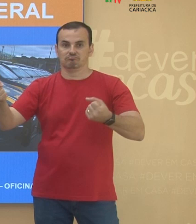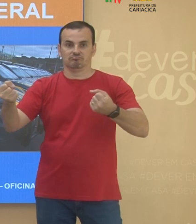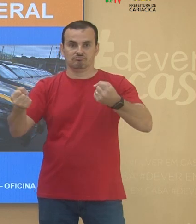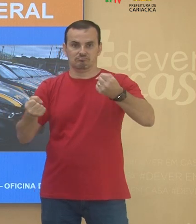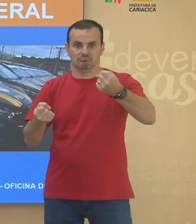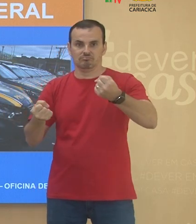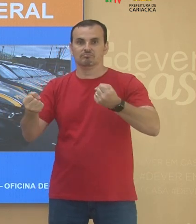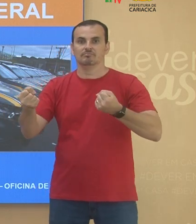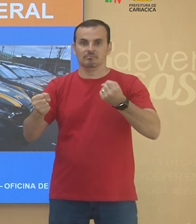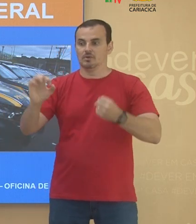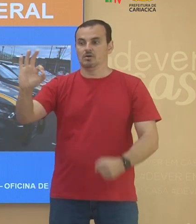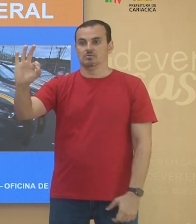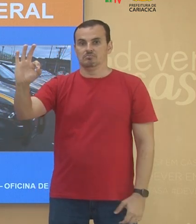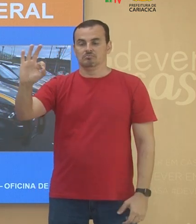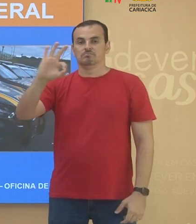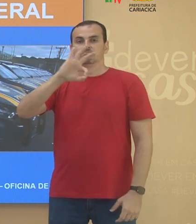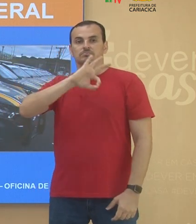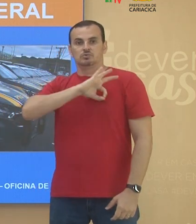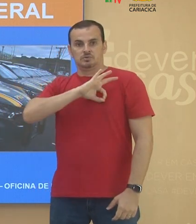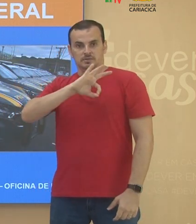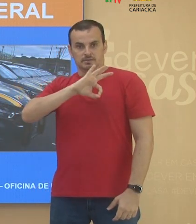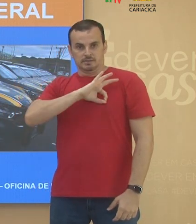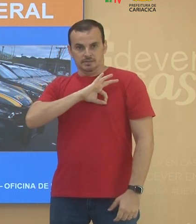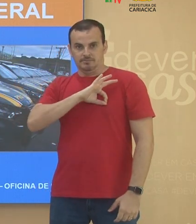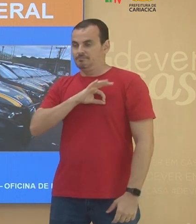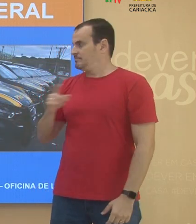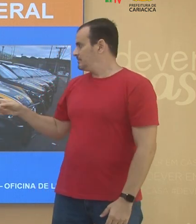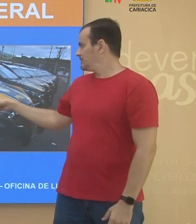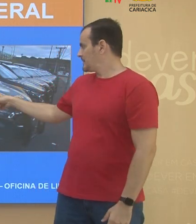Viatura policial e federal.